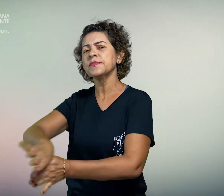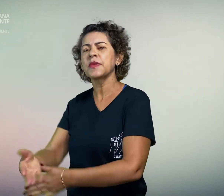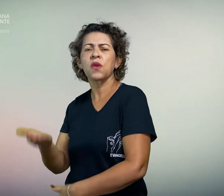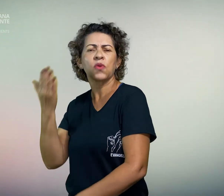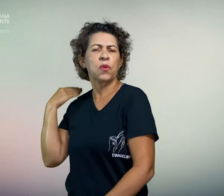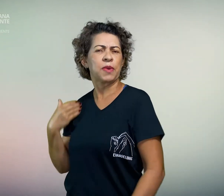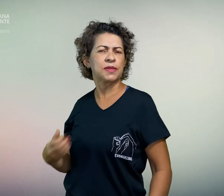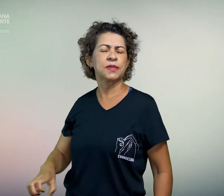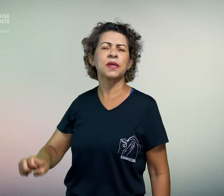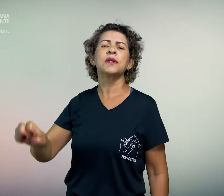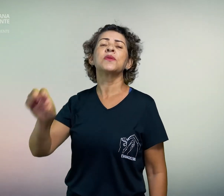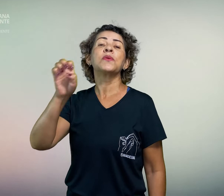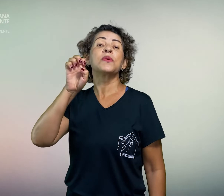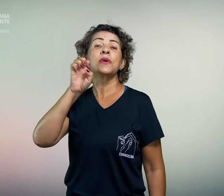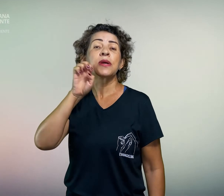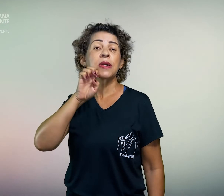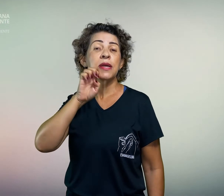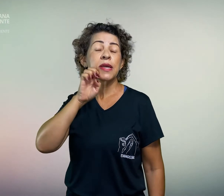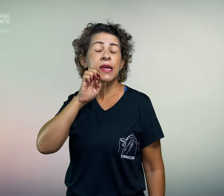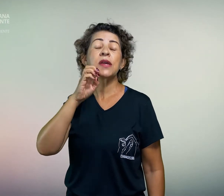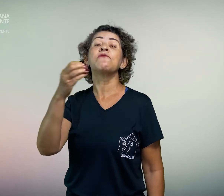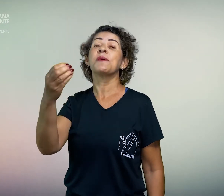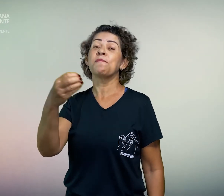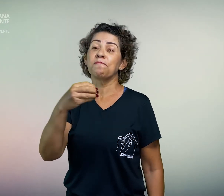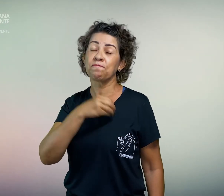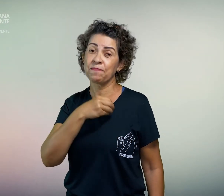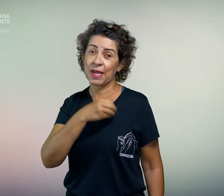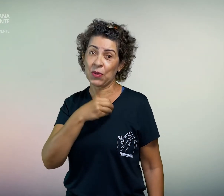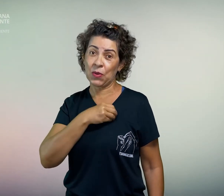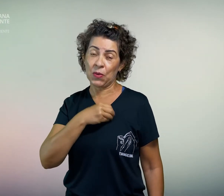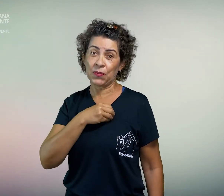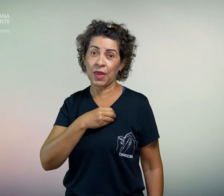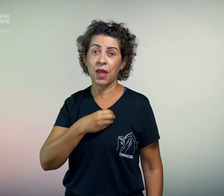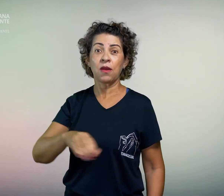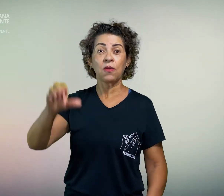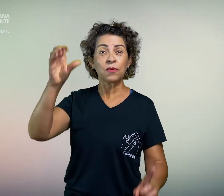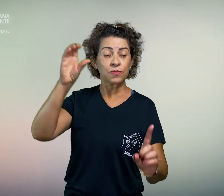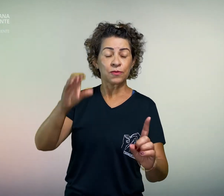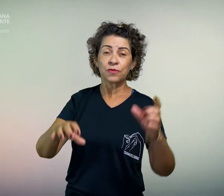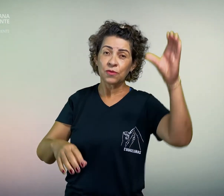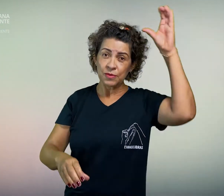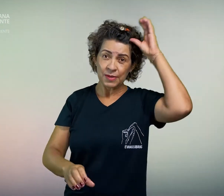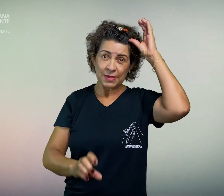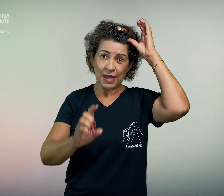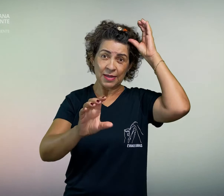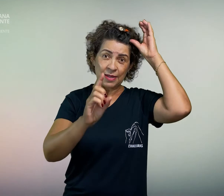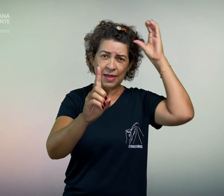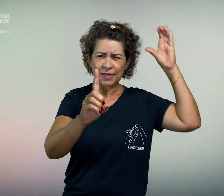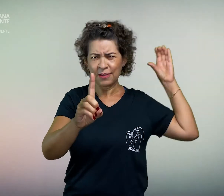Quando Eva foi tentada por Satanás, ainda que tenha sido enganada por ele,